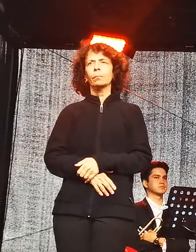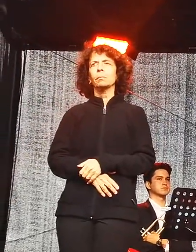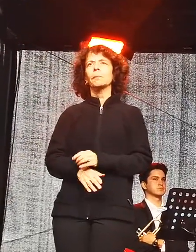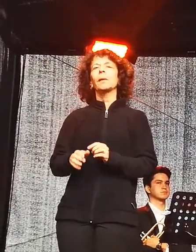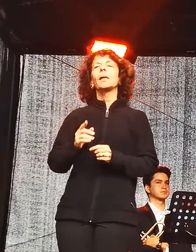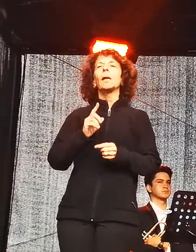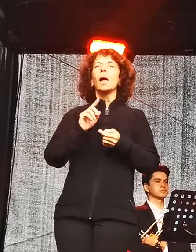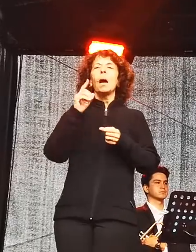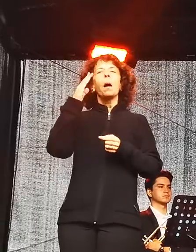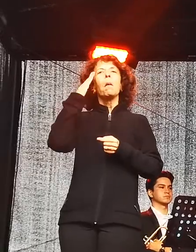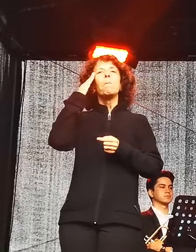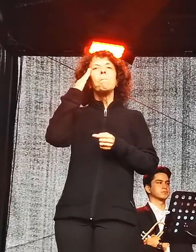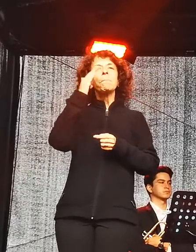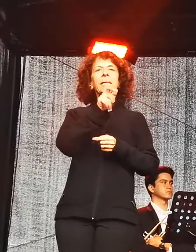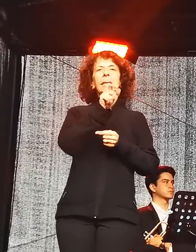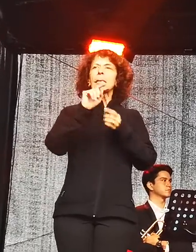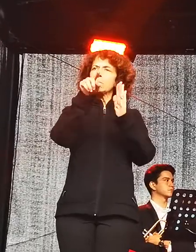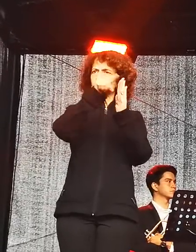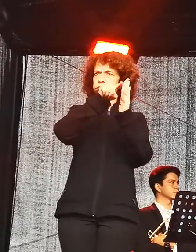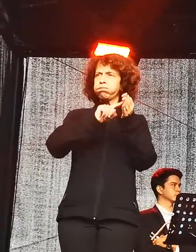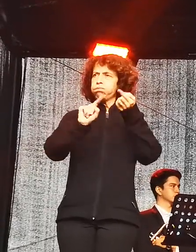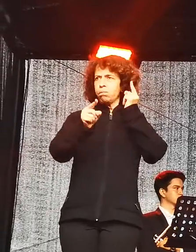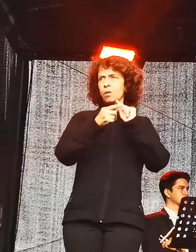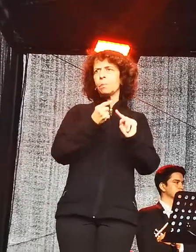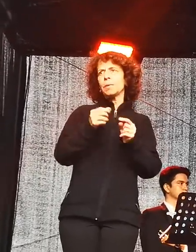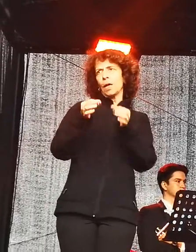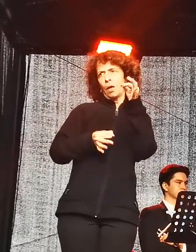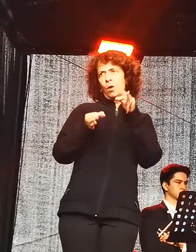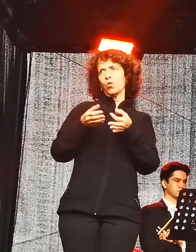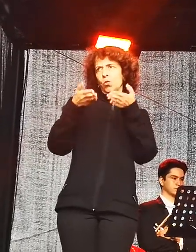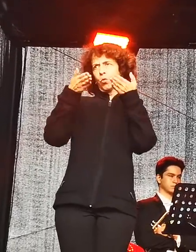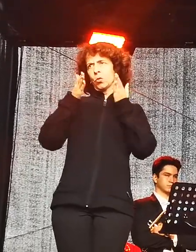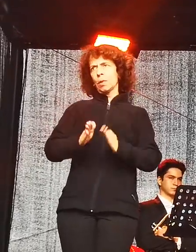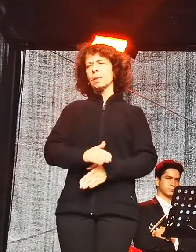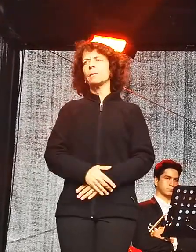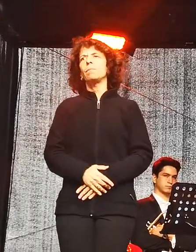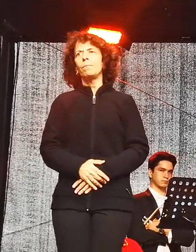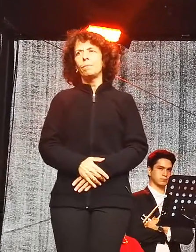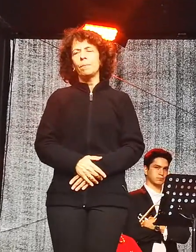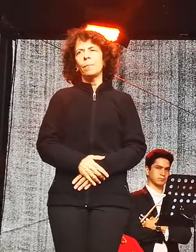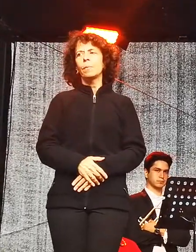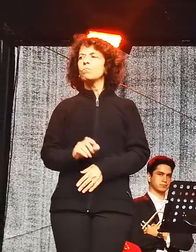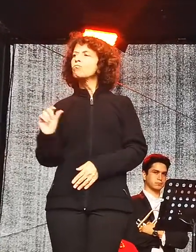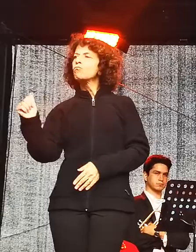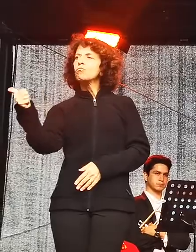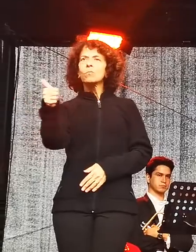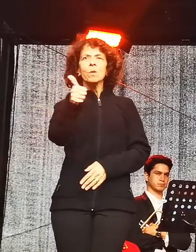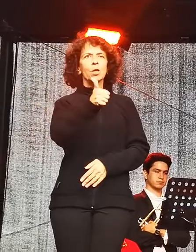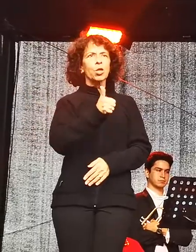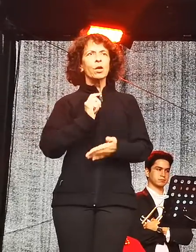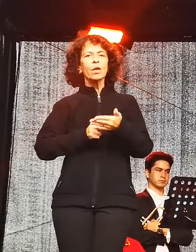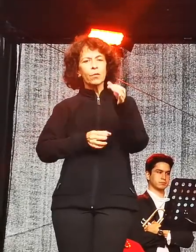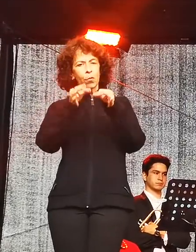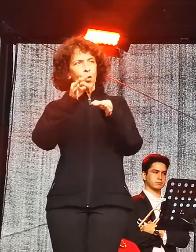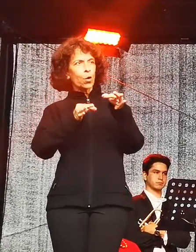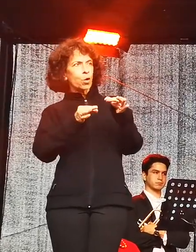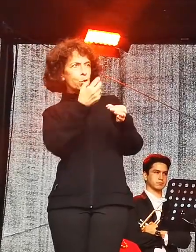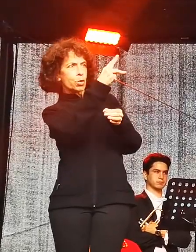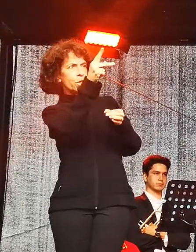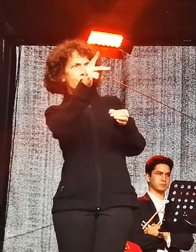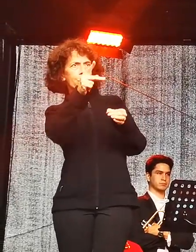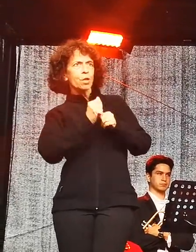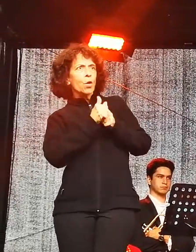faire qu'en vertu d'un prononcé spécial du juge. Outre cela, chacun est tenu d'obéir à son juge